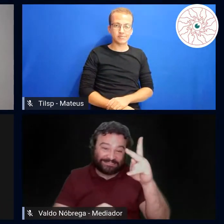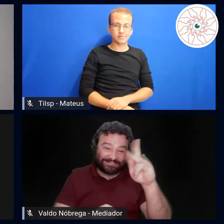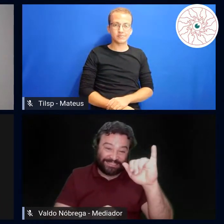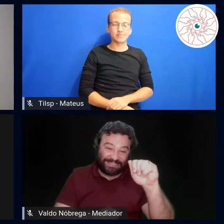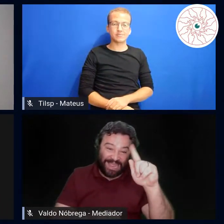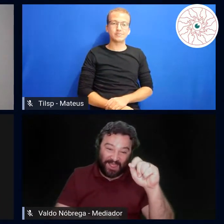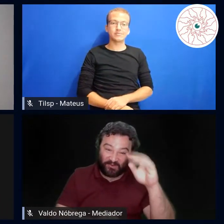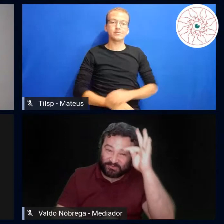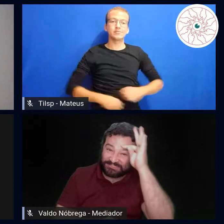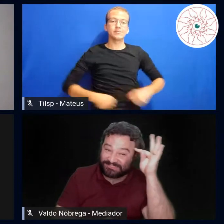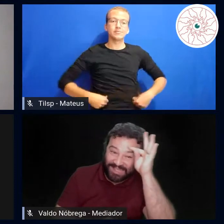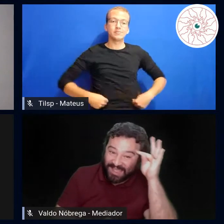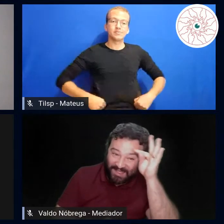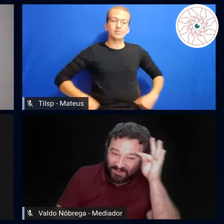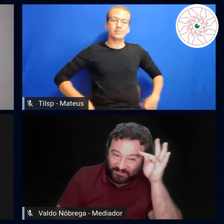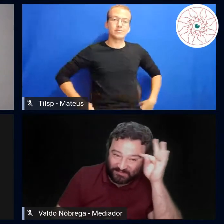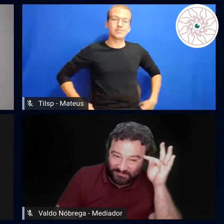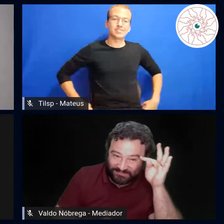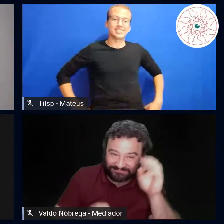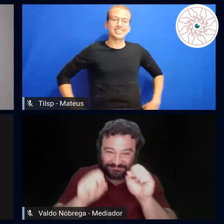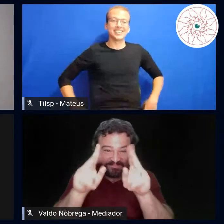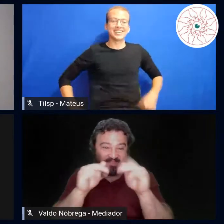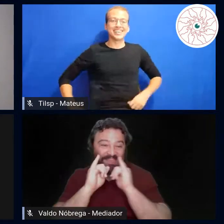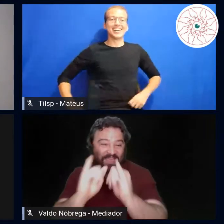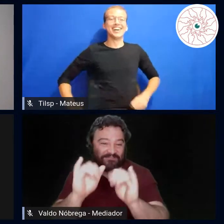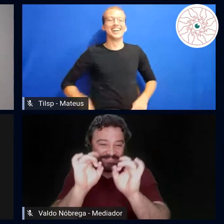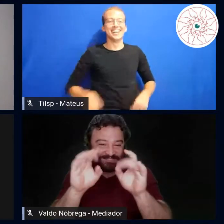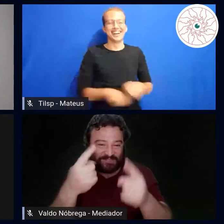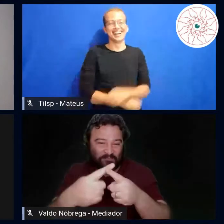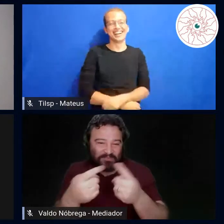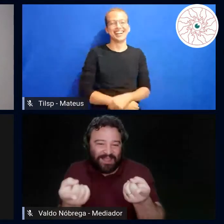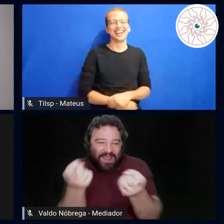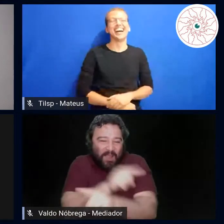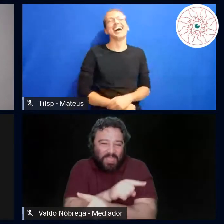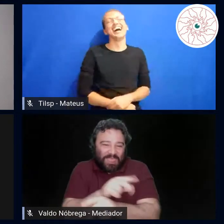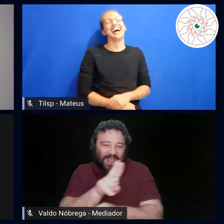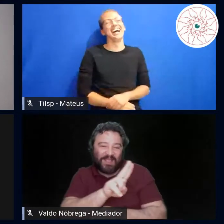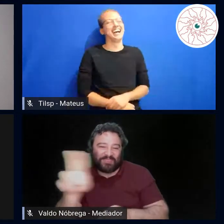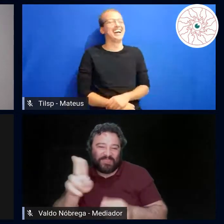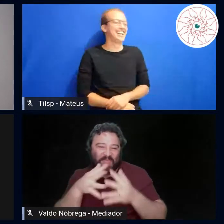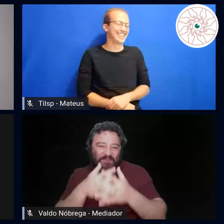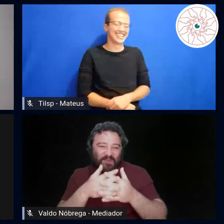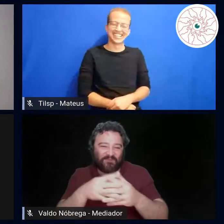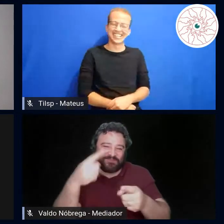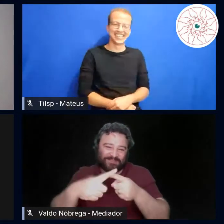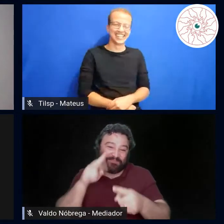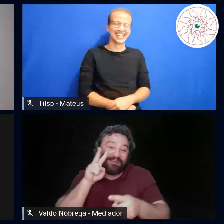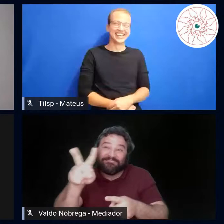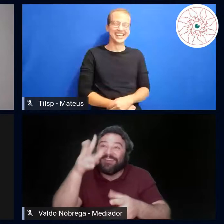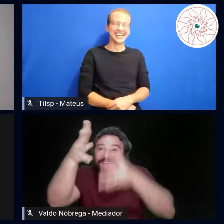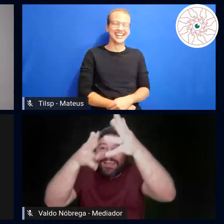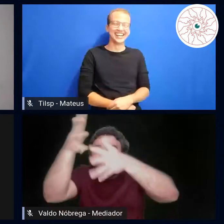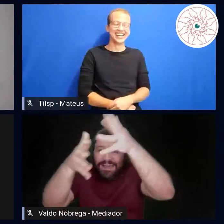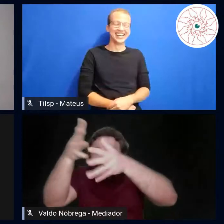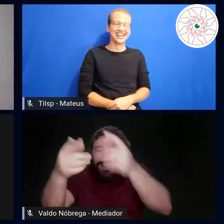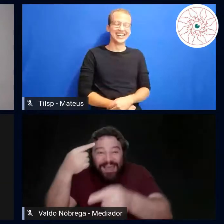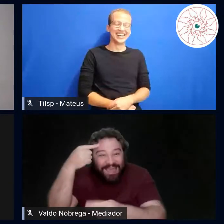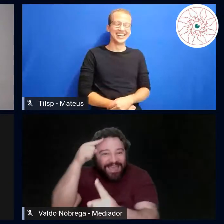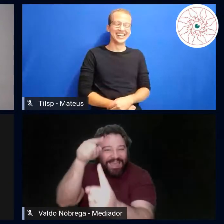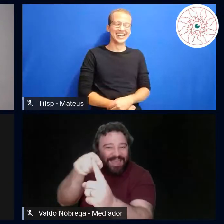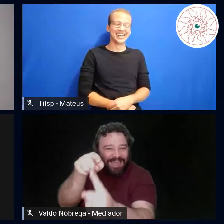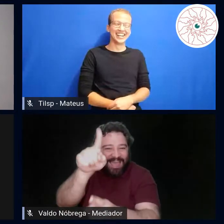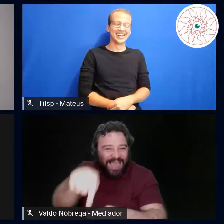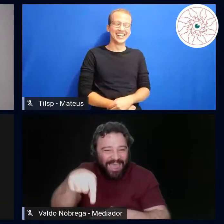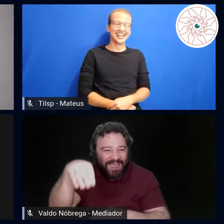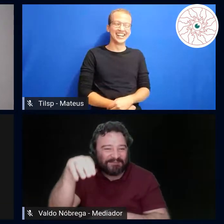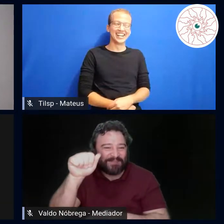Quem está palestrando não é o Mateus, mas sim o Thago. OK. Só um aviso, porque ele trocou os nomes, né, do Mateus